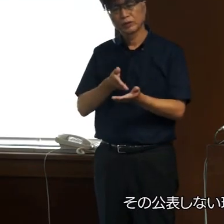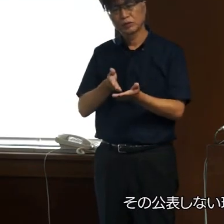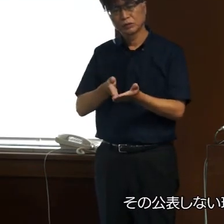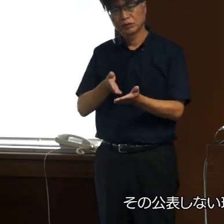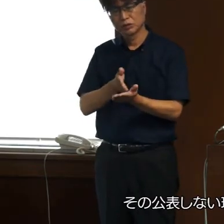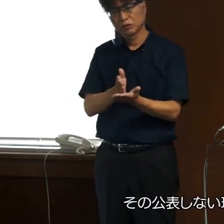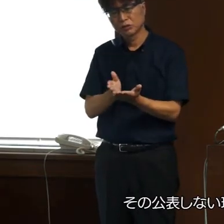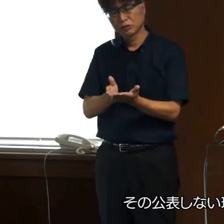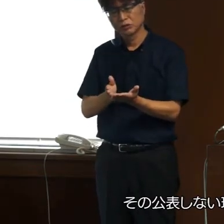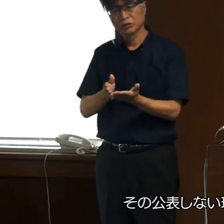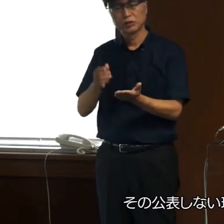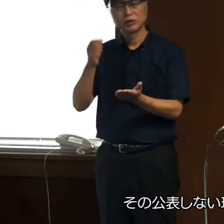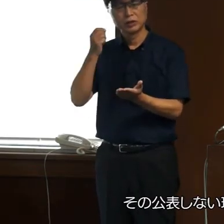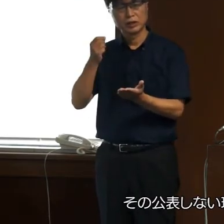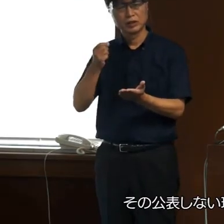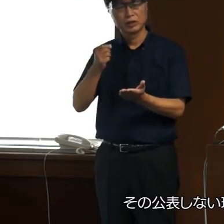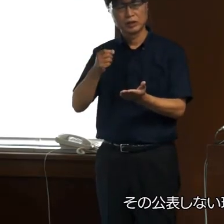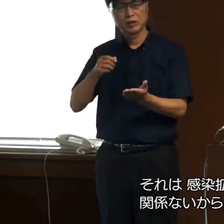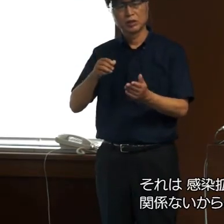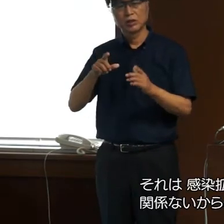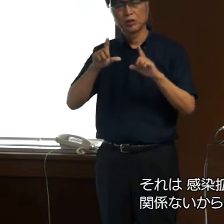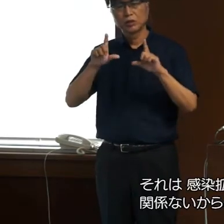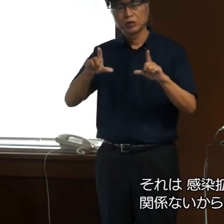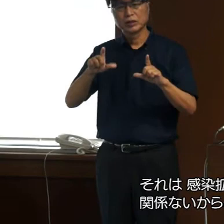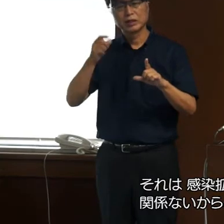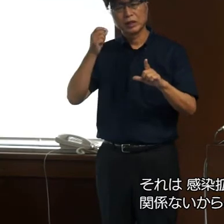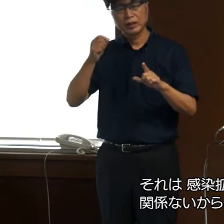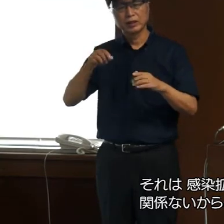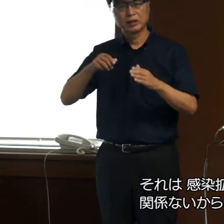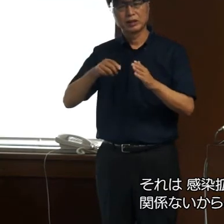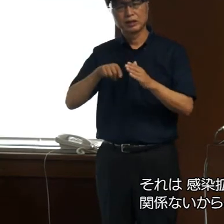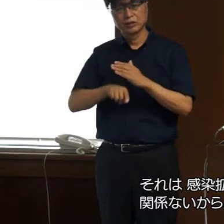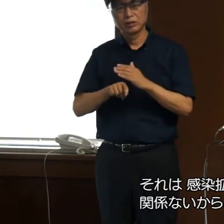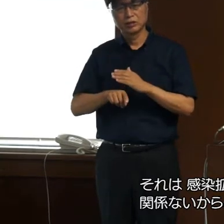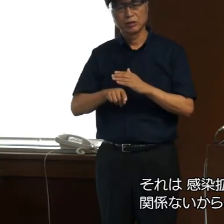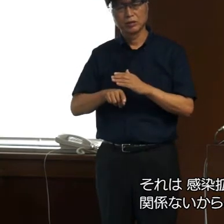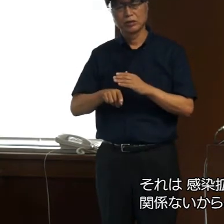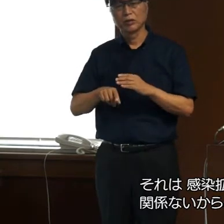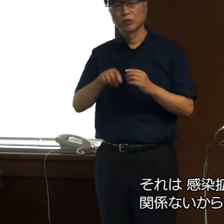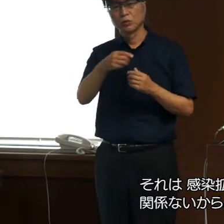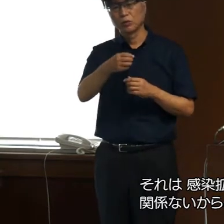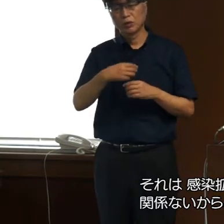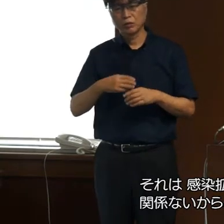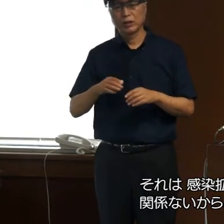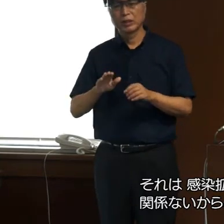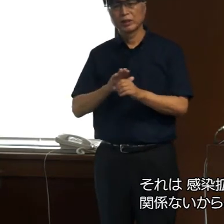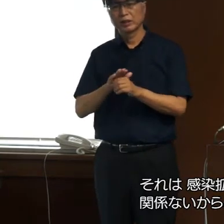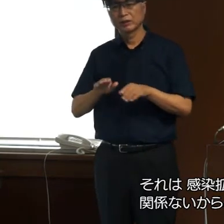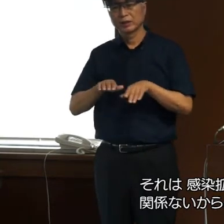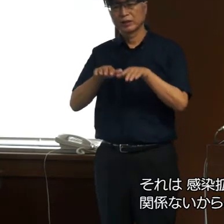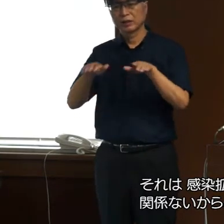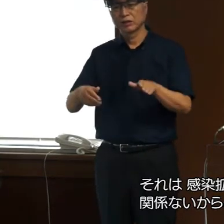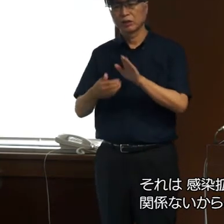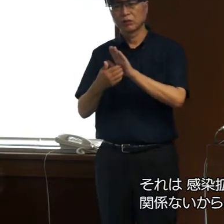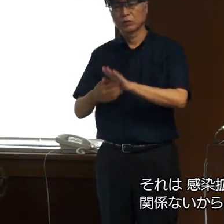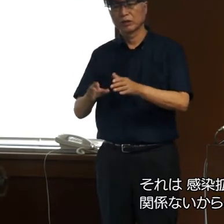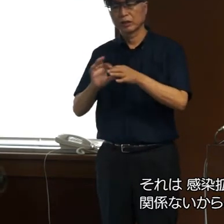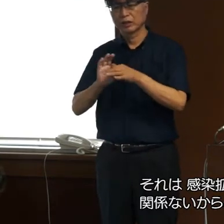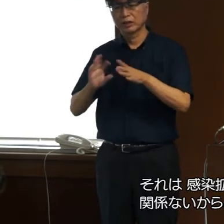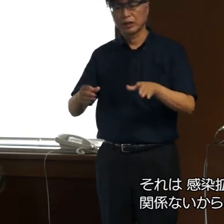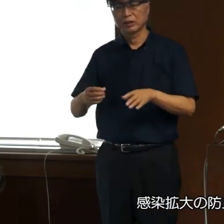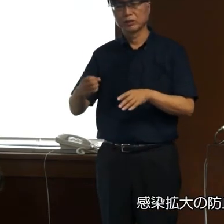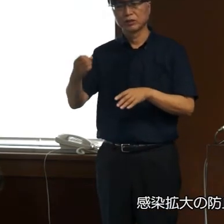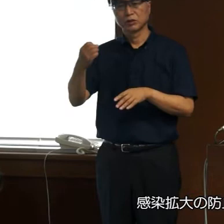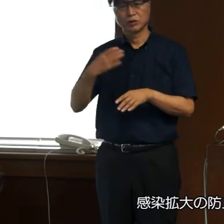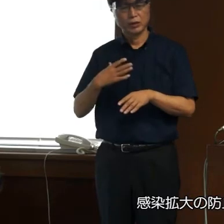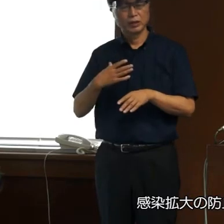しない理由として言われるのはですね、それは感染拡大の防止に関係ないからと言われるんですね。これ